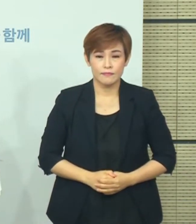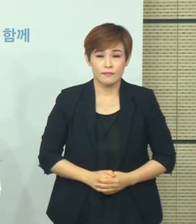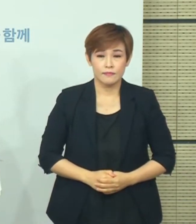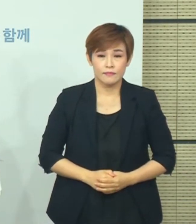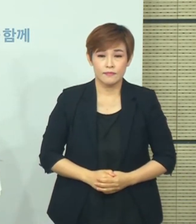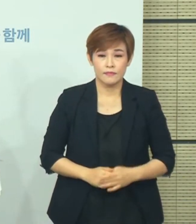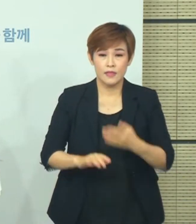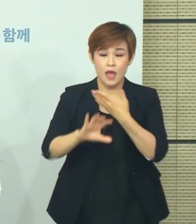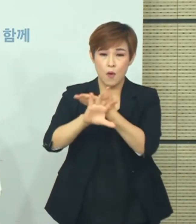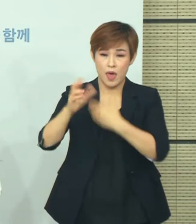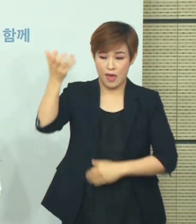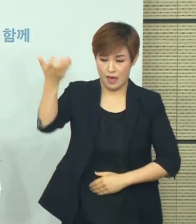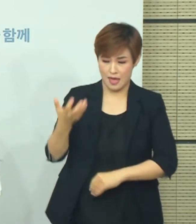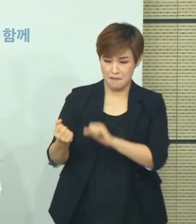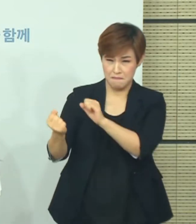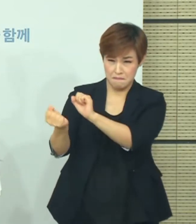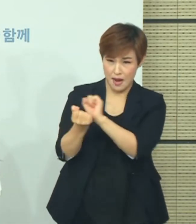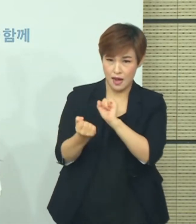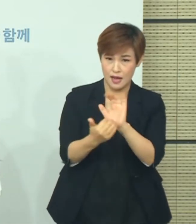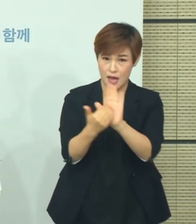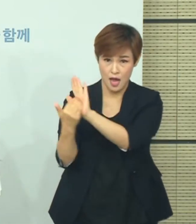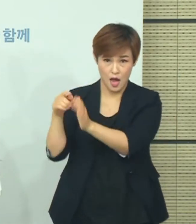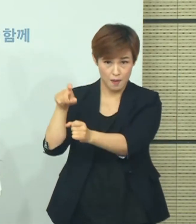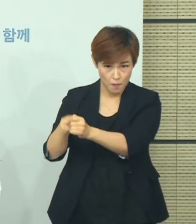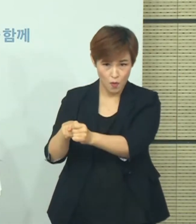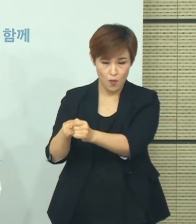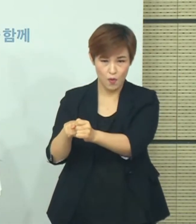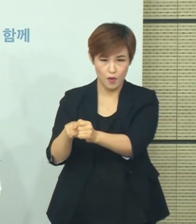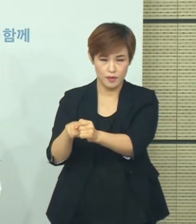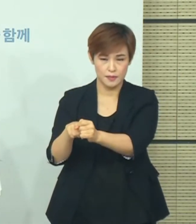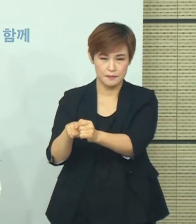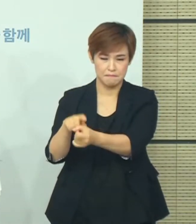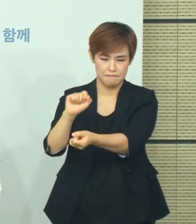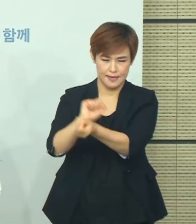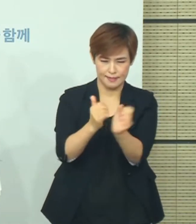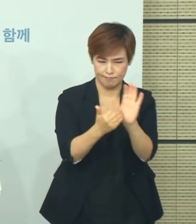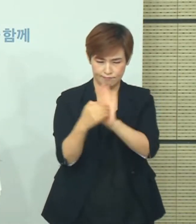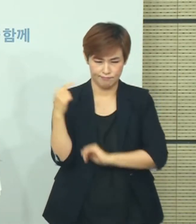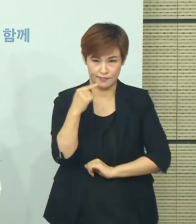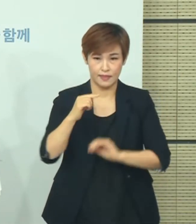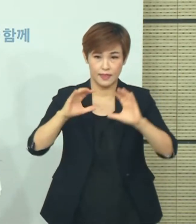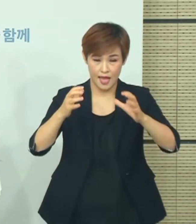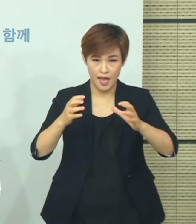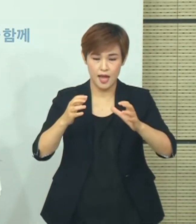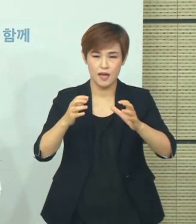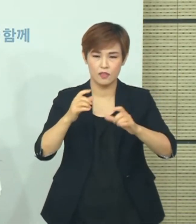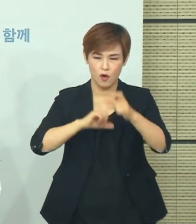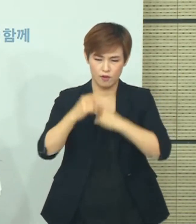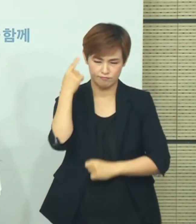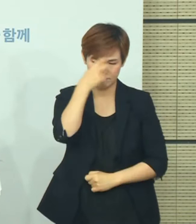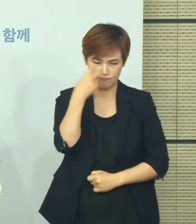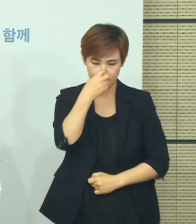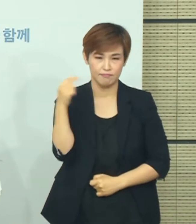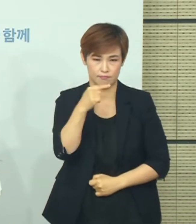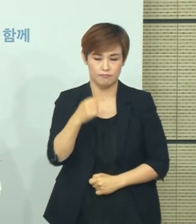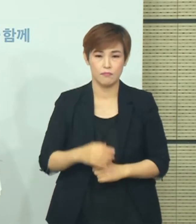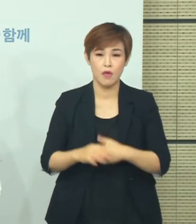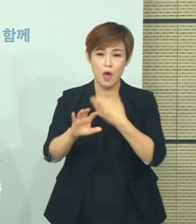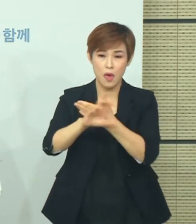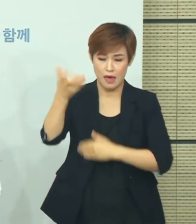해외 유입 차단을 위해 방역 강화 대상 국가에 대한 관리를 더욱 강화하고 해외 입국자 증가에